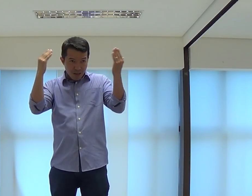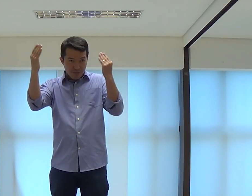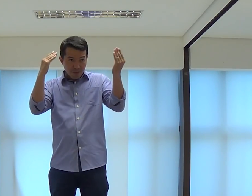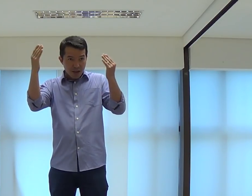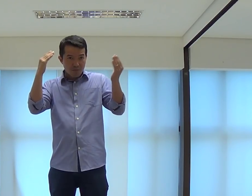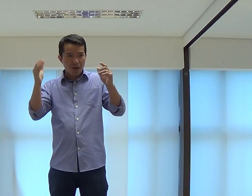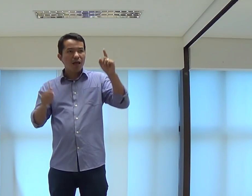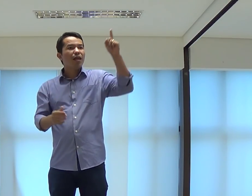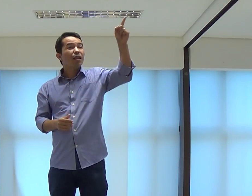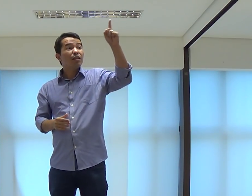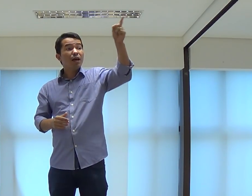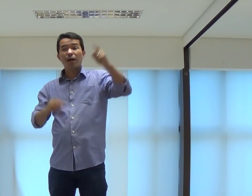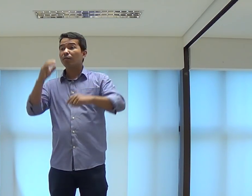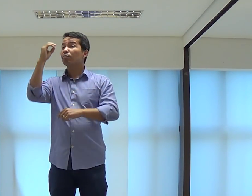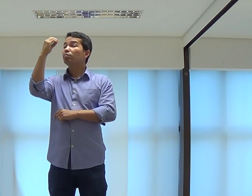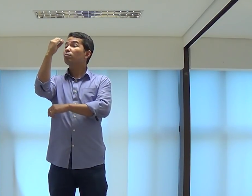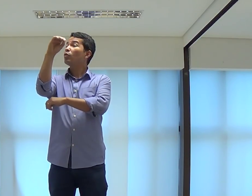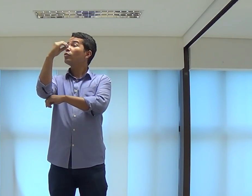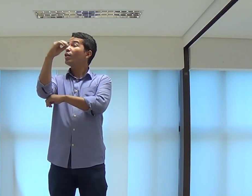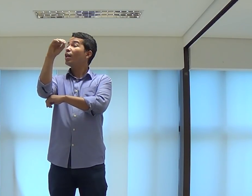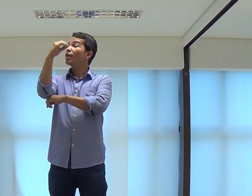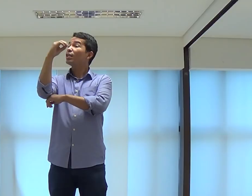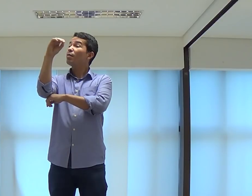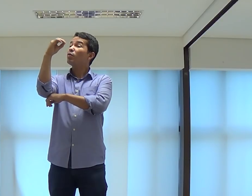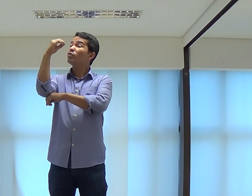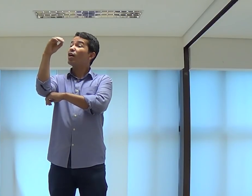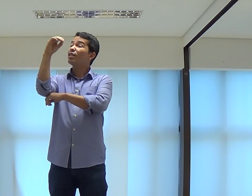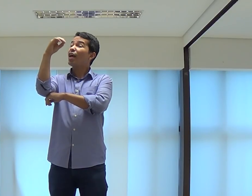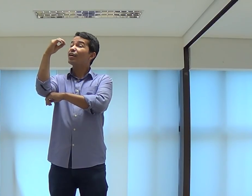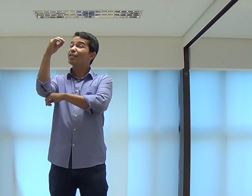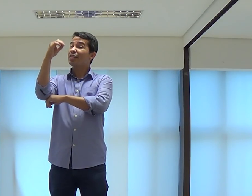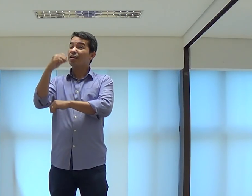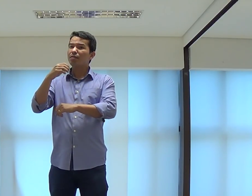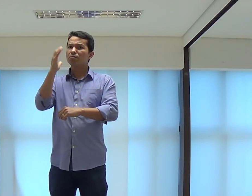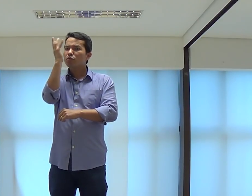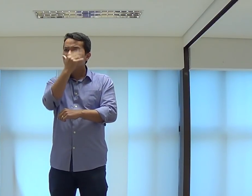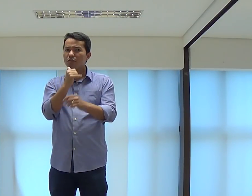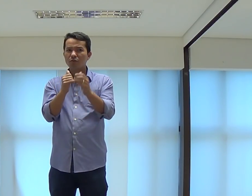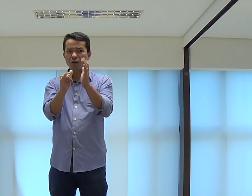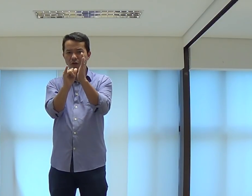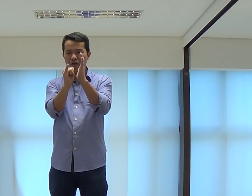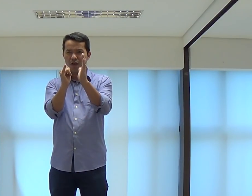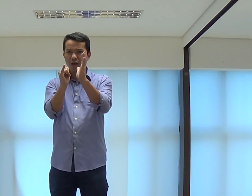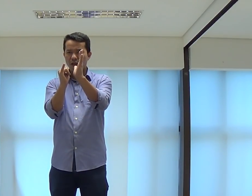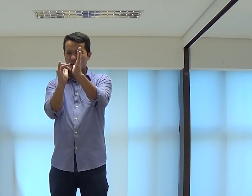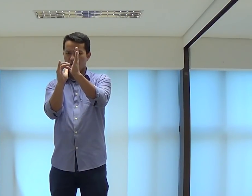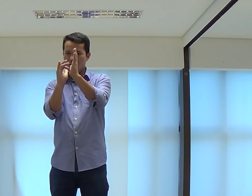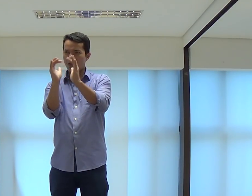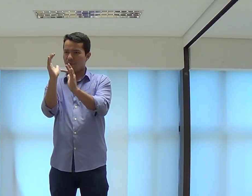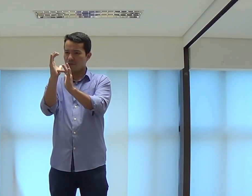parábola, esse sinal? Lá em Porto Alegre é diferente. Ó, é assim,